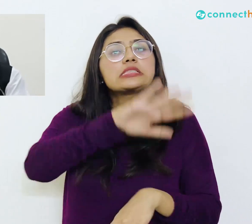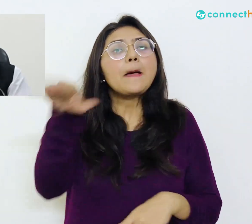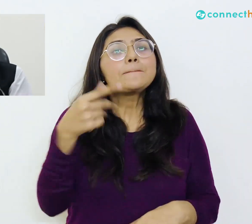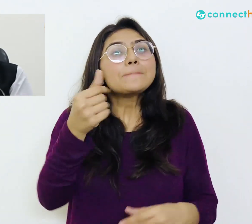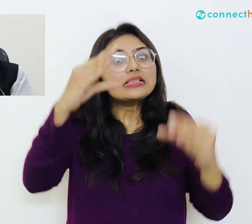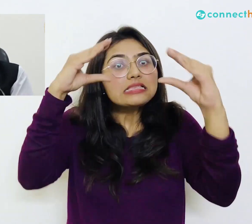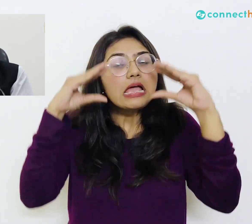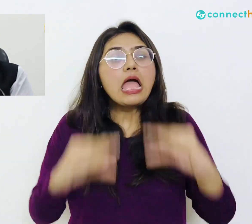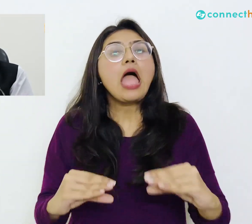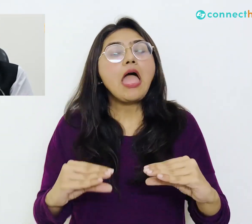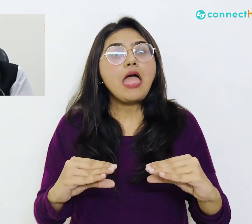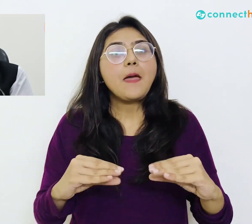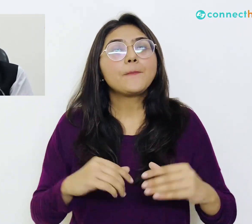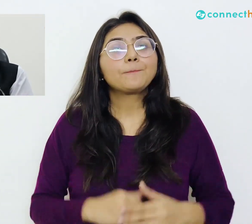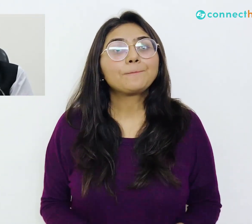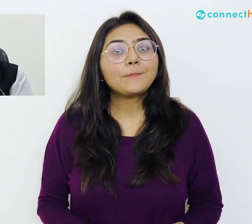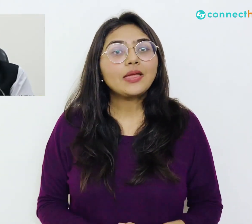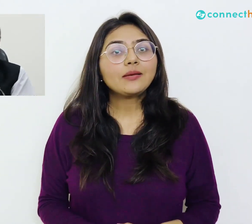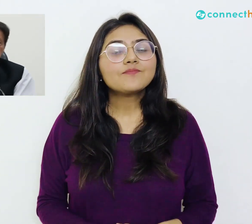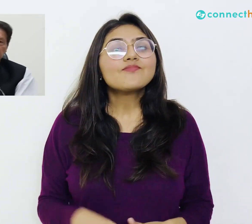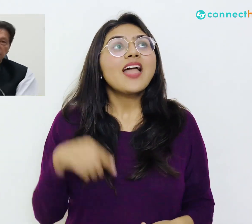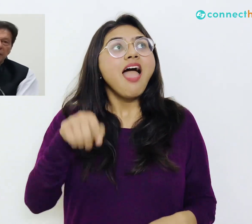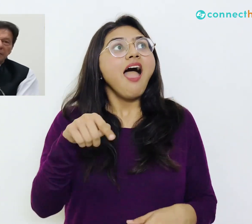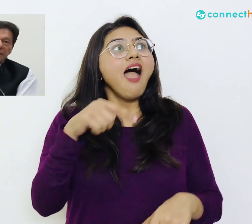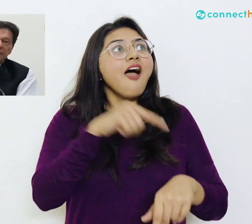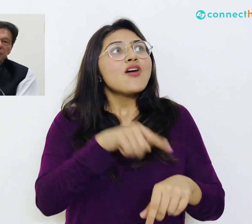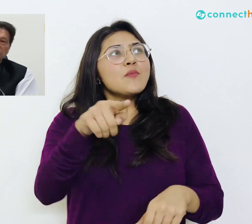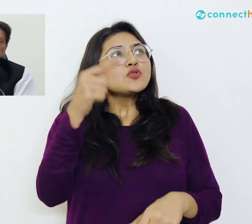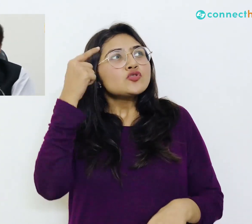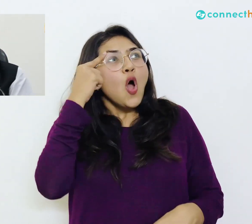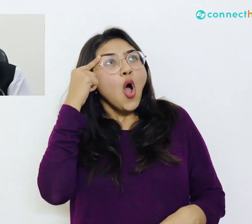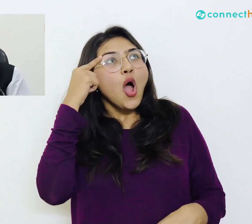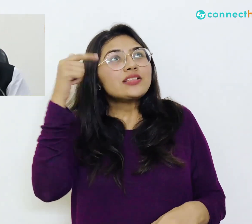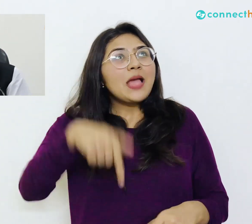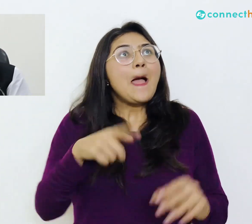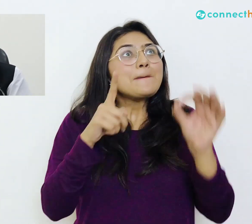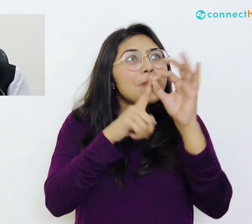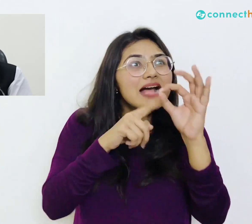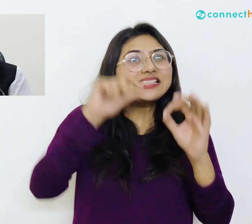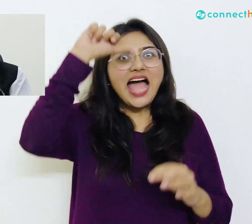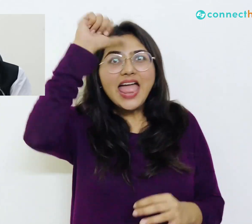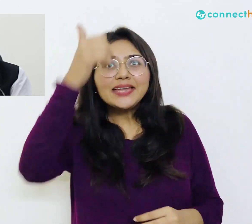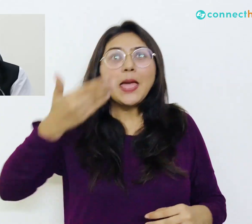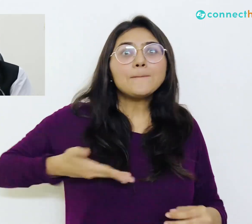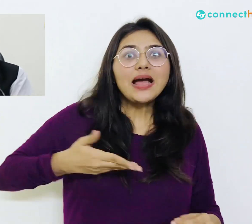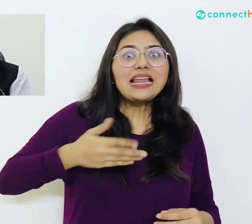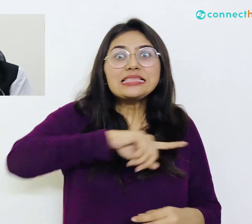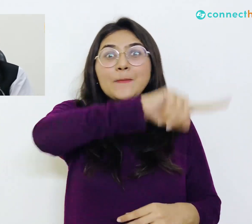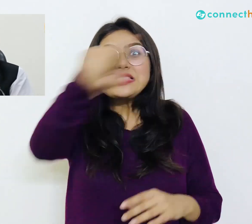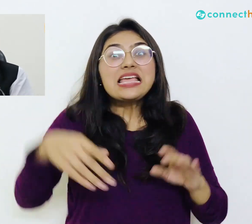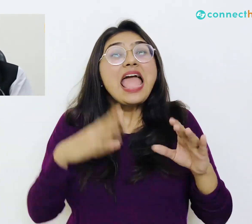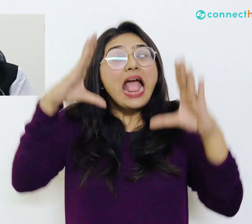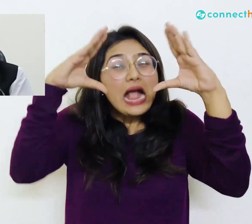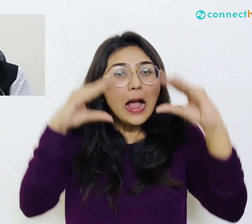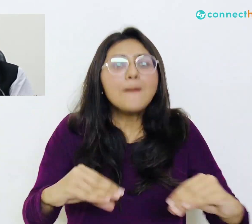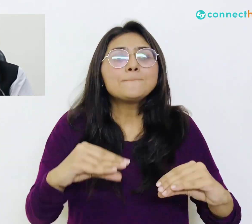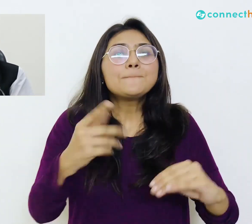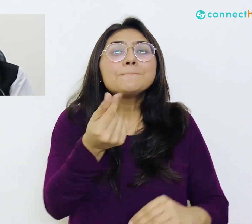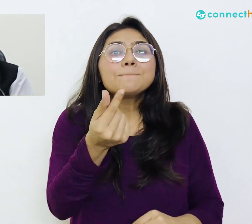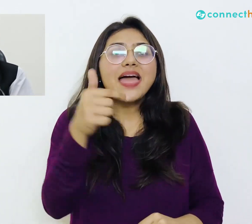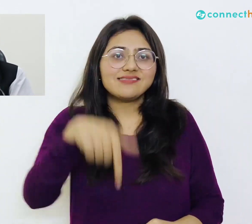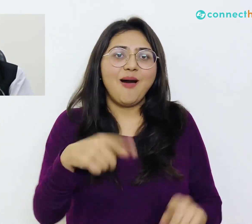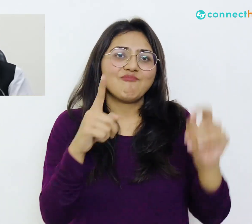ہوں کہ یہ ایک ٹرانسپیرنٹ طریقے سے لوگوں تک دیا جائے گا اور اس کی پھر پوری آڈٹ ہوگی. دوسری